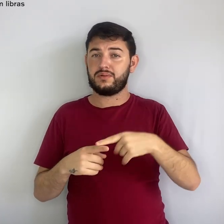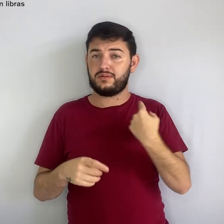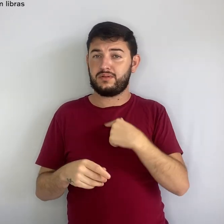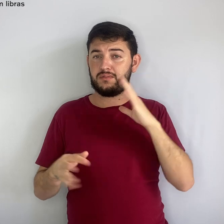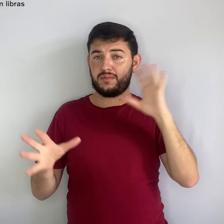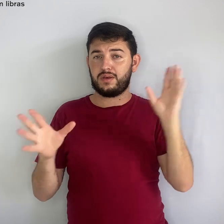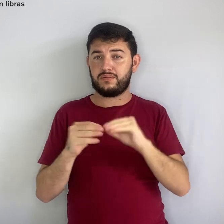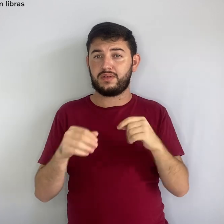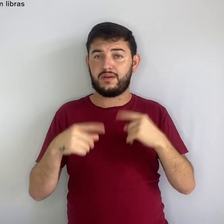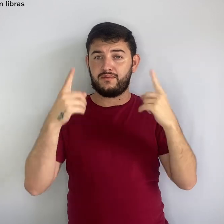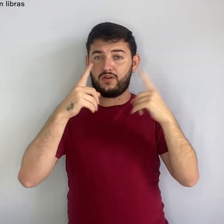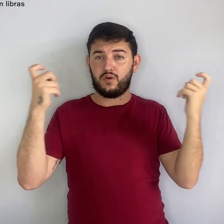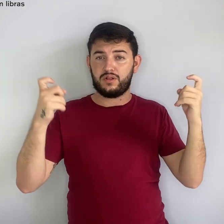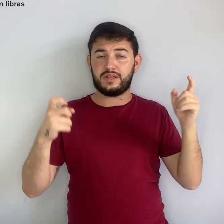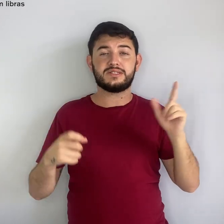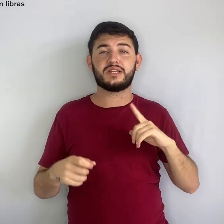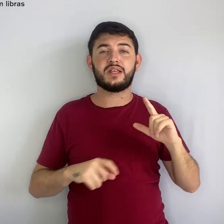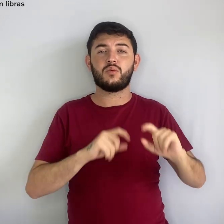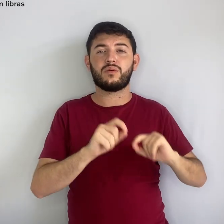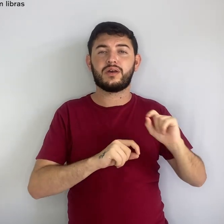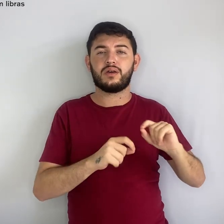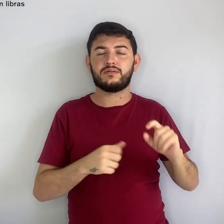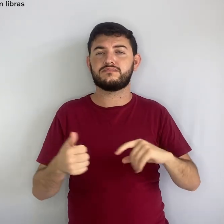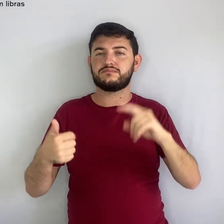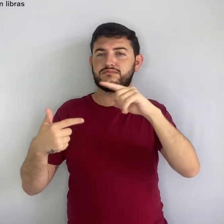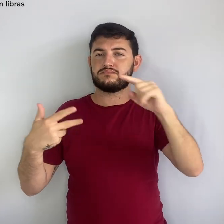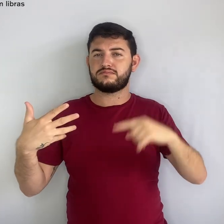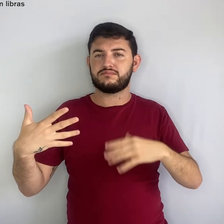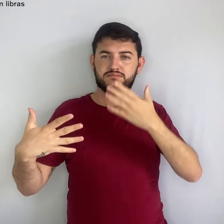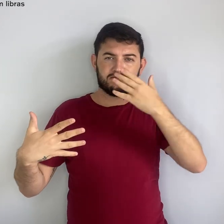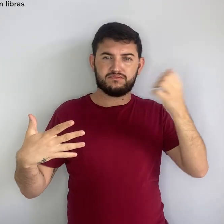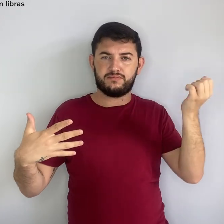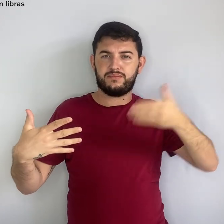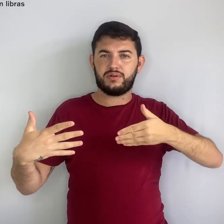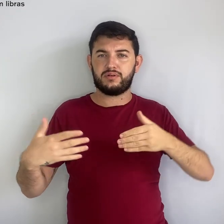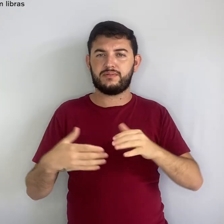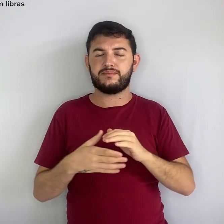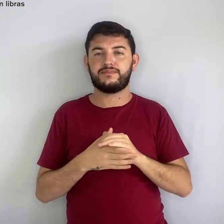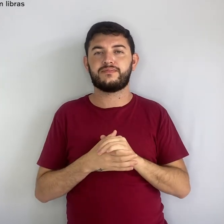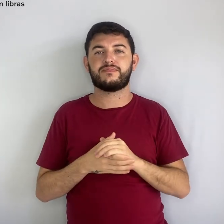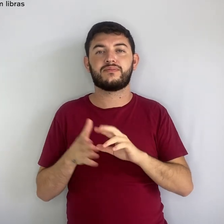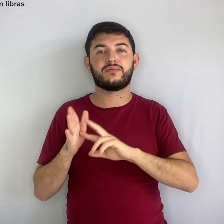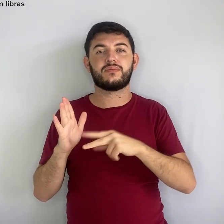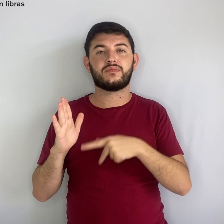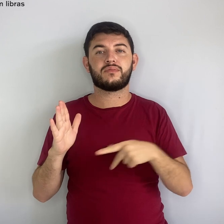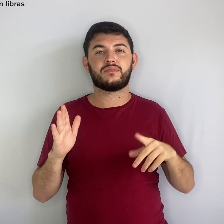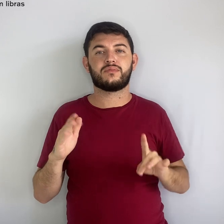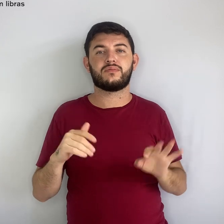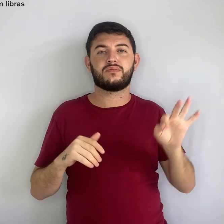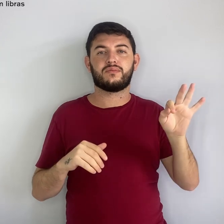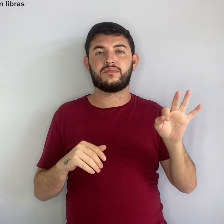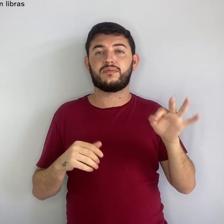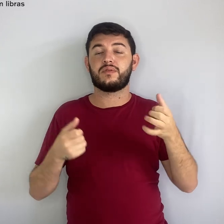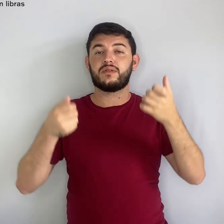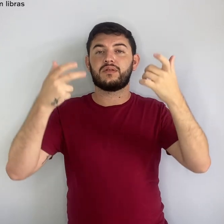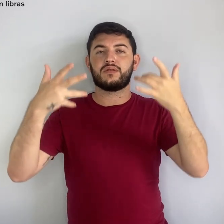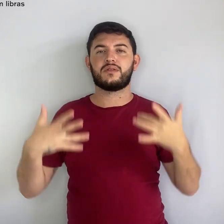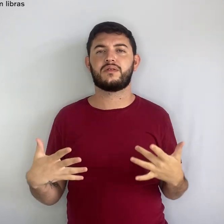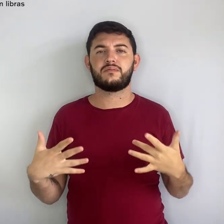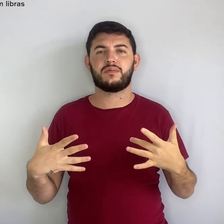a pelo menos um desses pilares. O sindicato ressalta como exemplo desse desrespeito